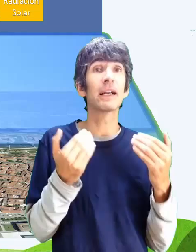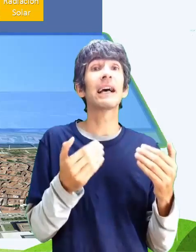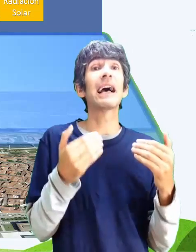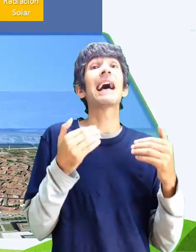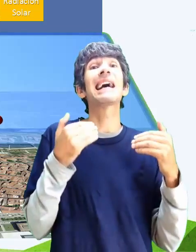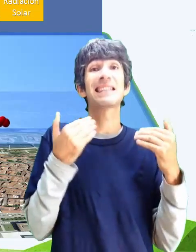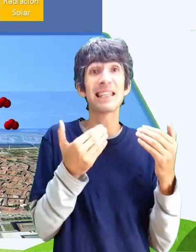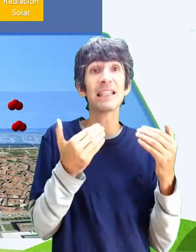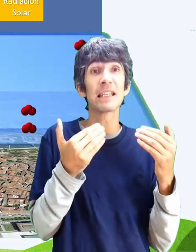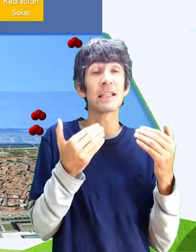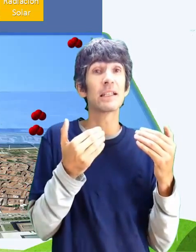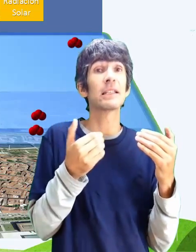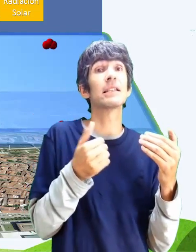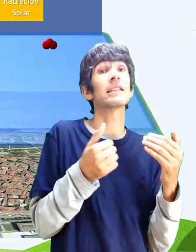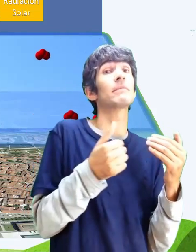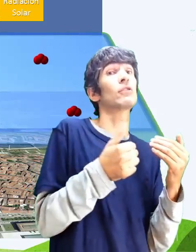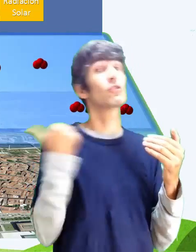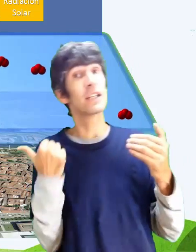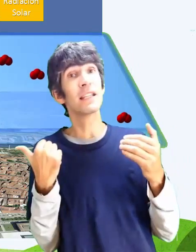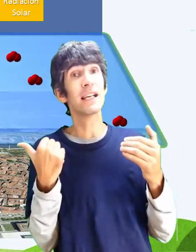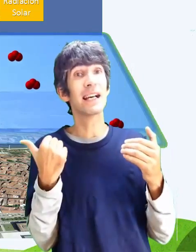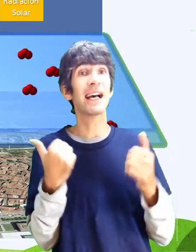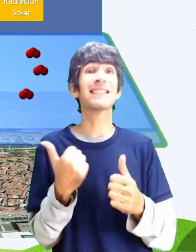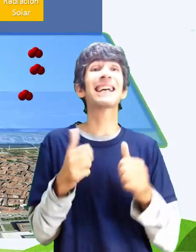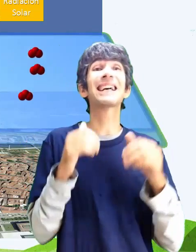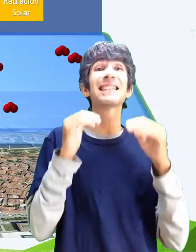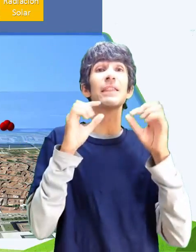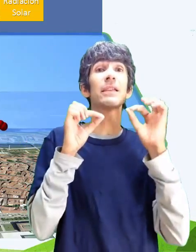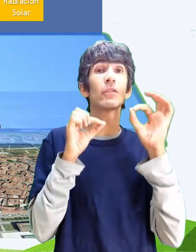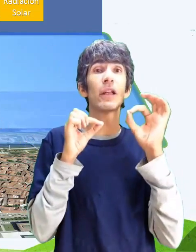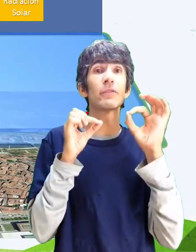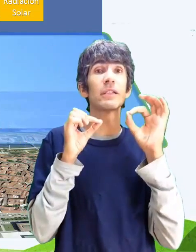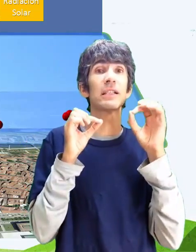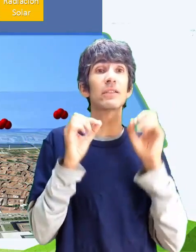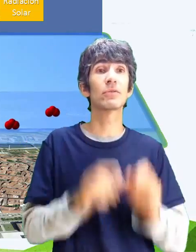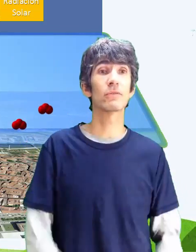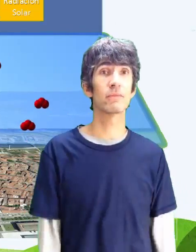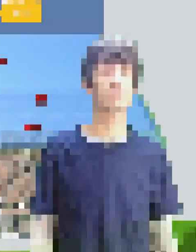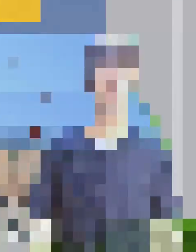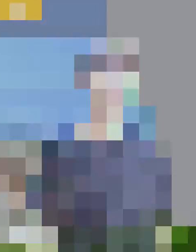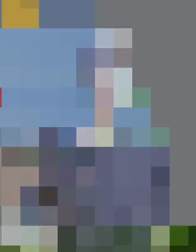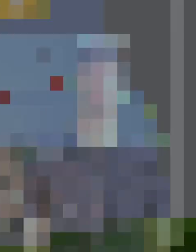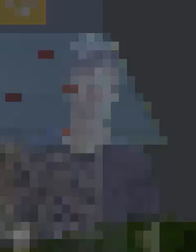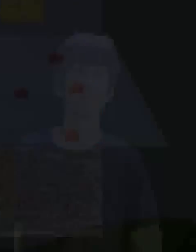temperatura asciende desde menos 80 hasta casi 0 grados centígrados.